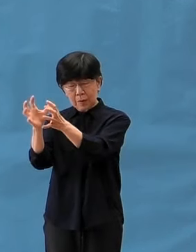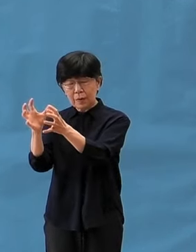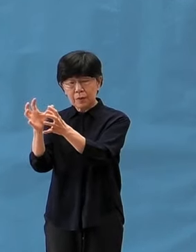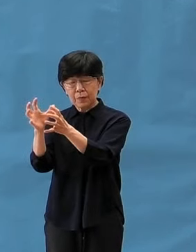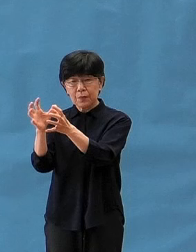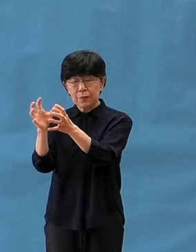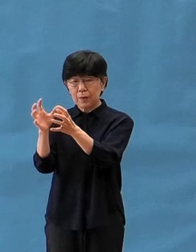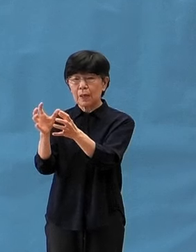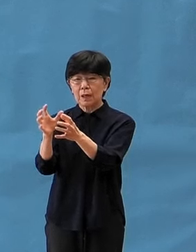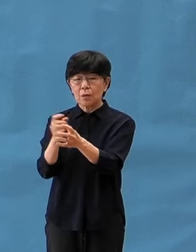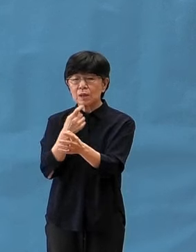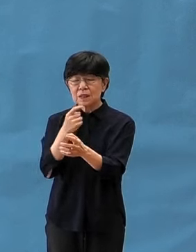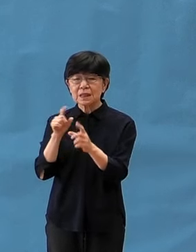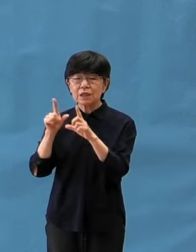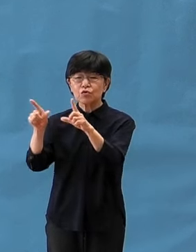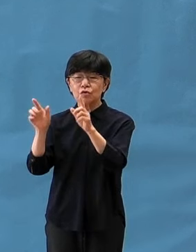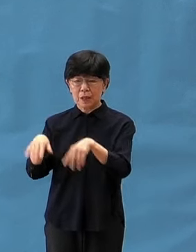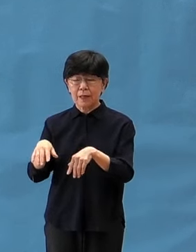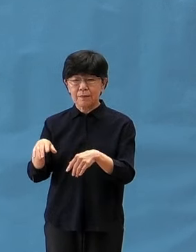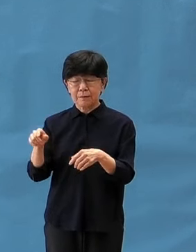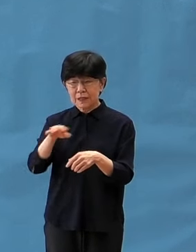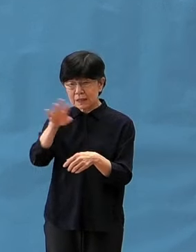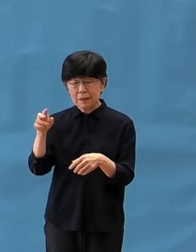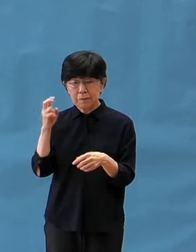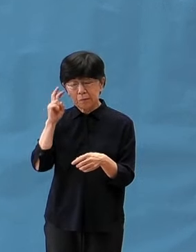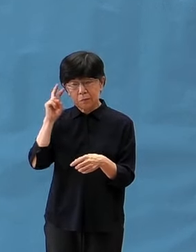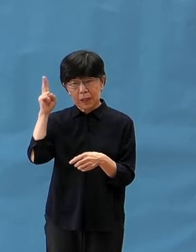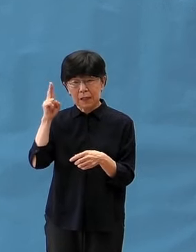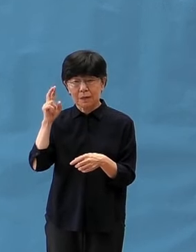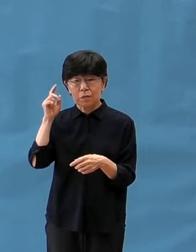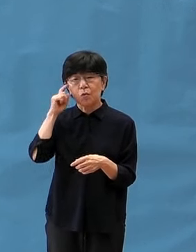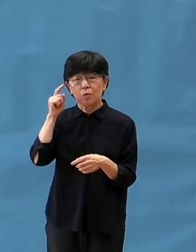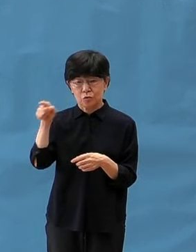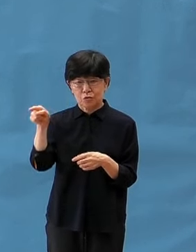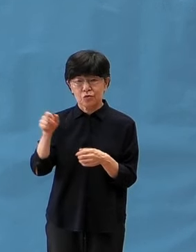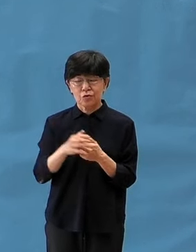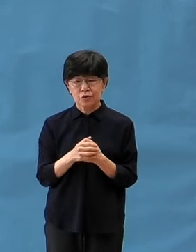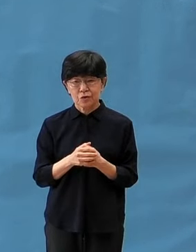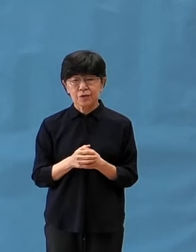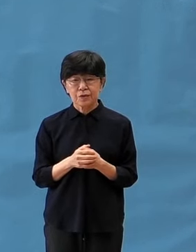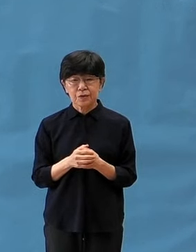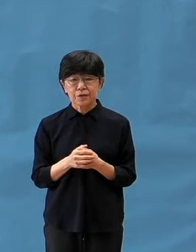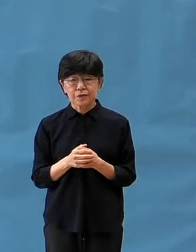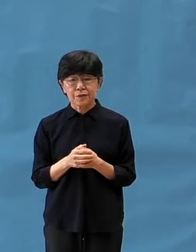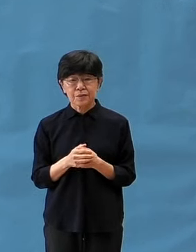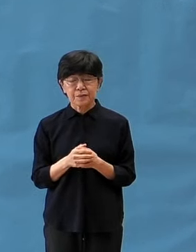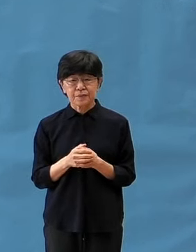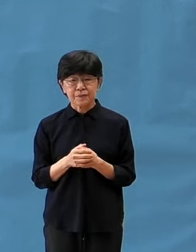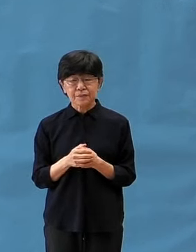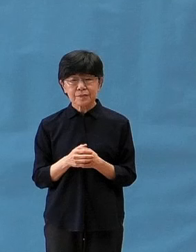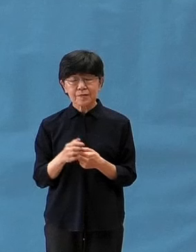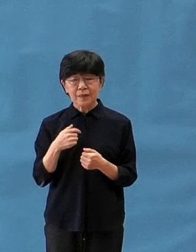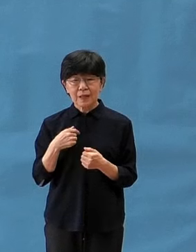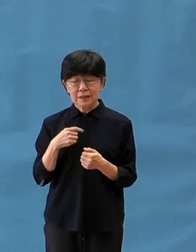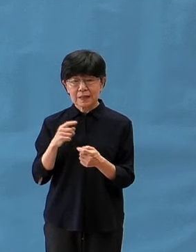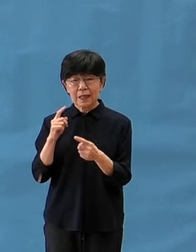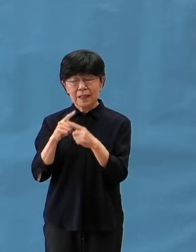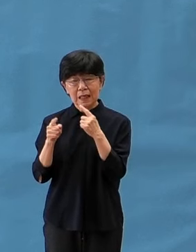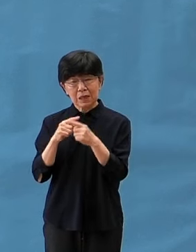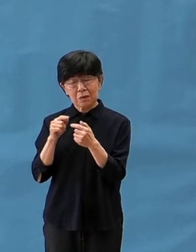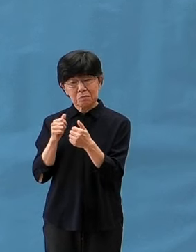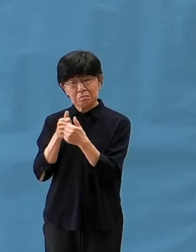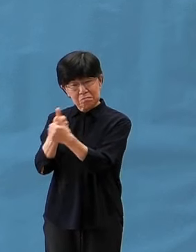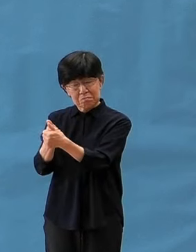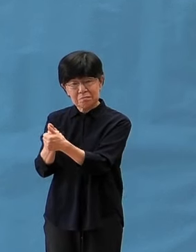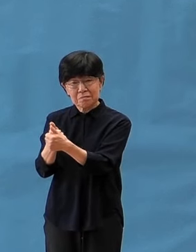喧嘩を売ったようなもんだと思いますけど、まあだからまあ別にその、まあ、喧嘩私が売った方なんで売られても仕方が